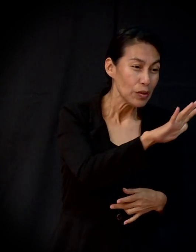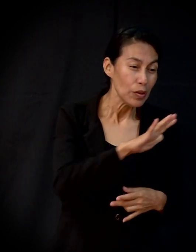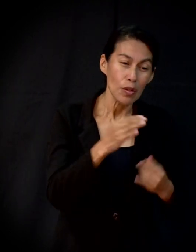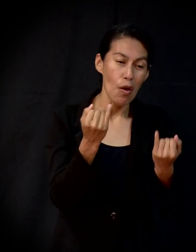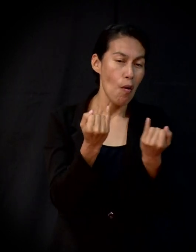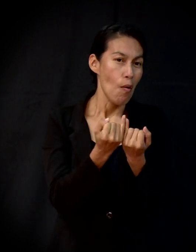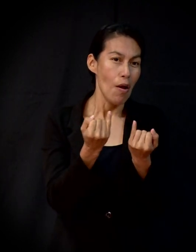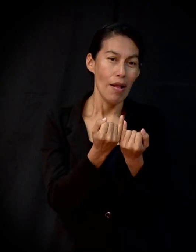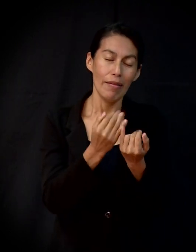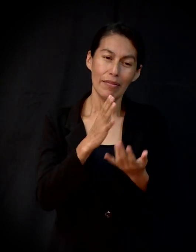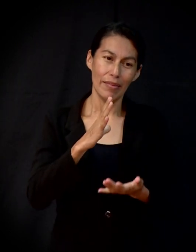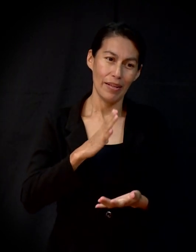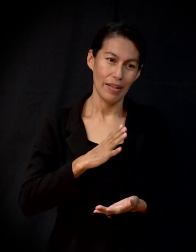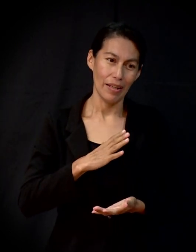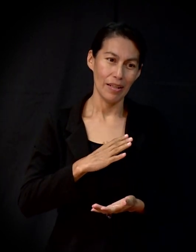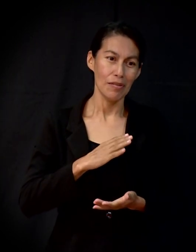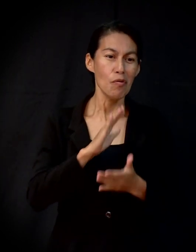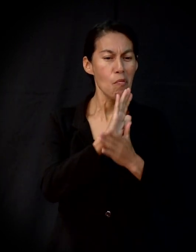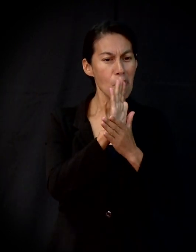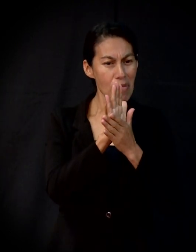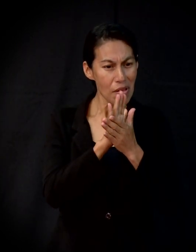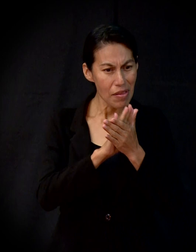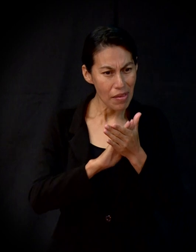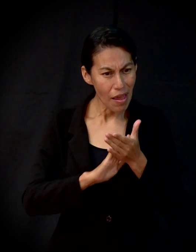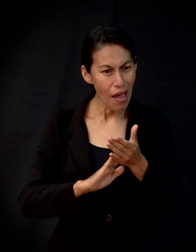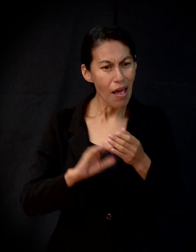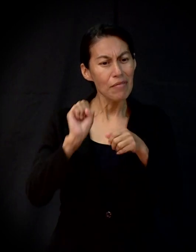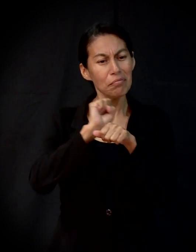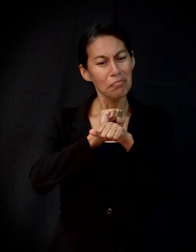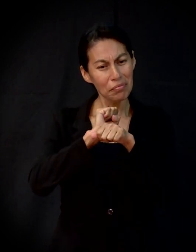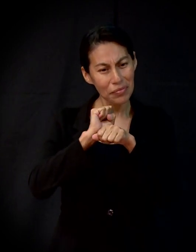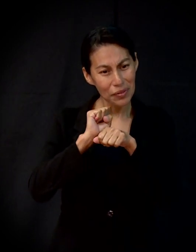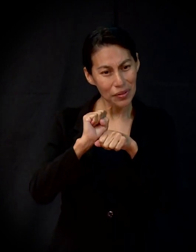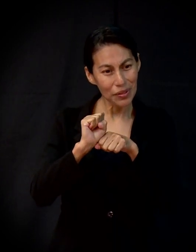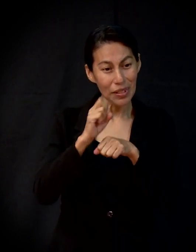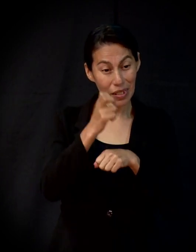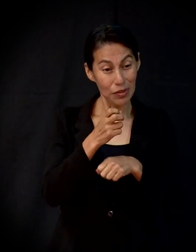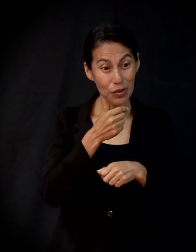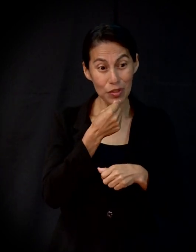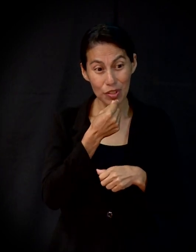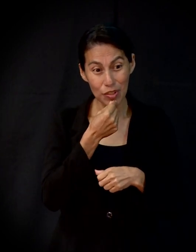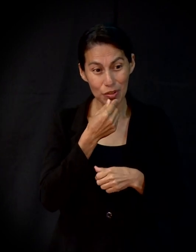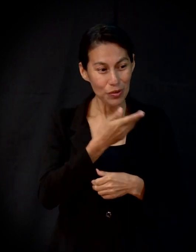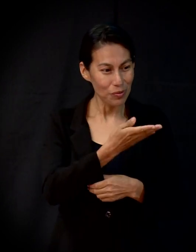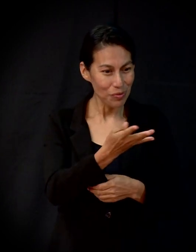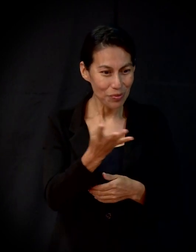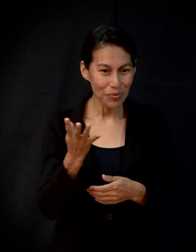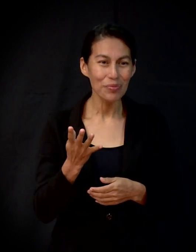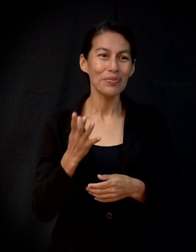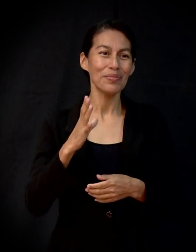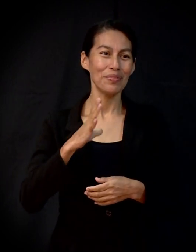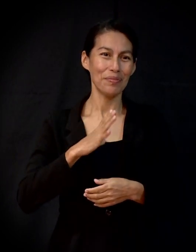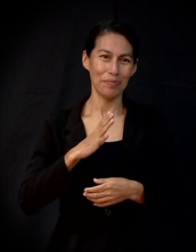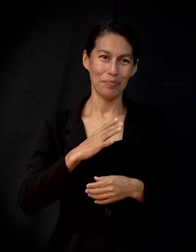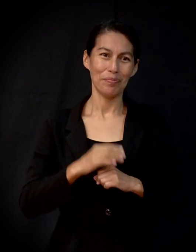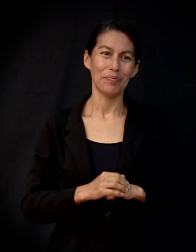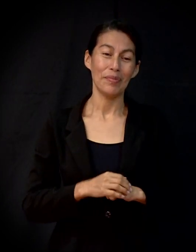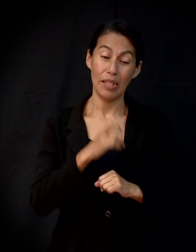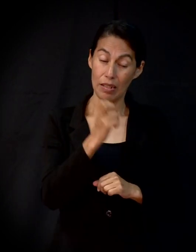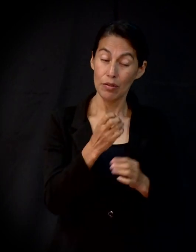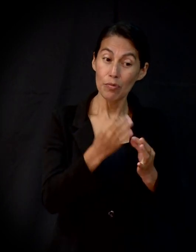su humildad, su intensa pureza, que las características que caracterizan a los niños en